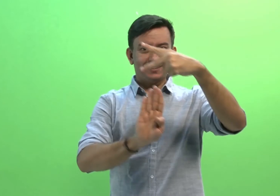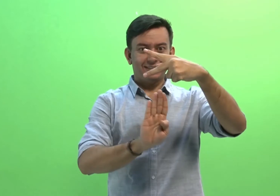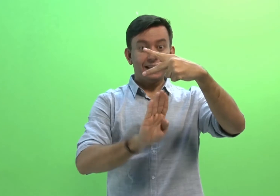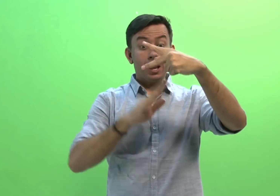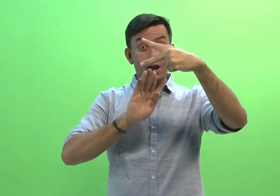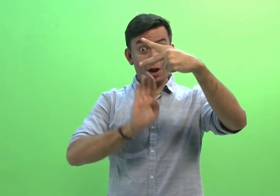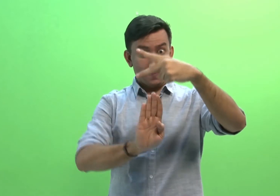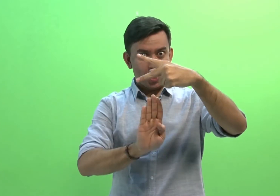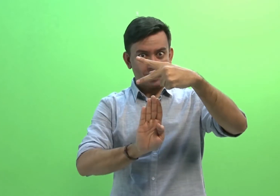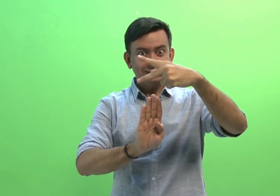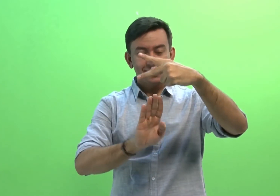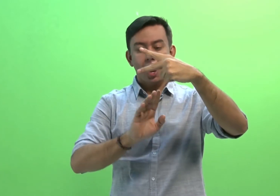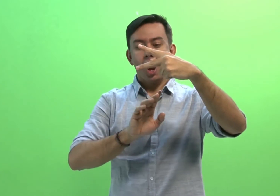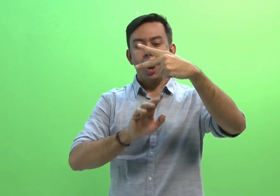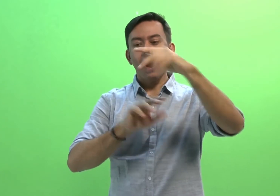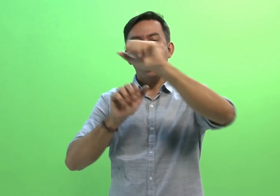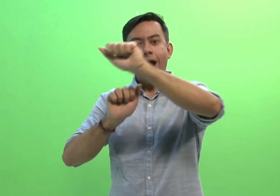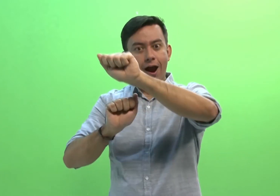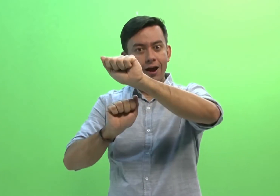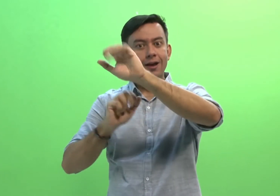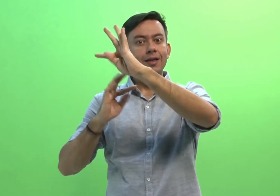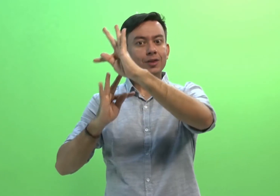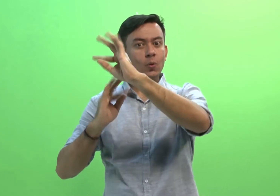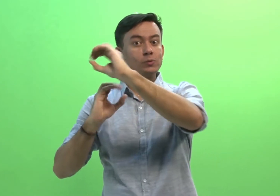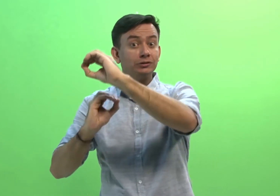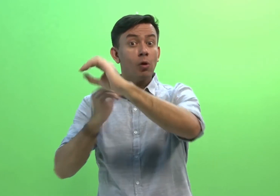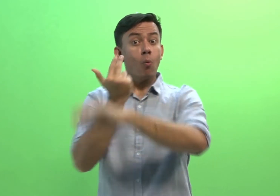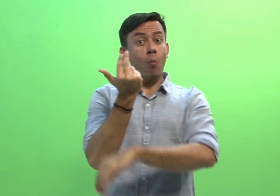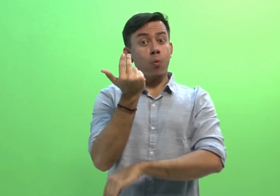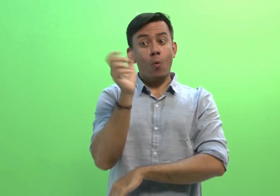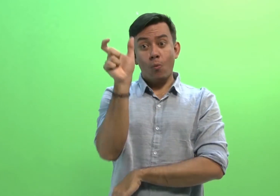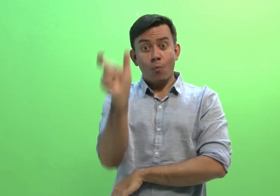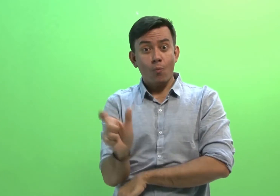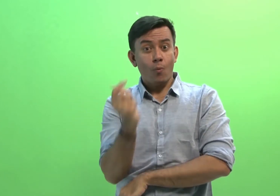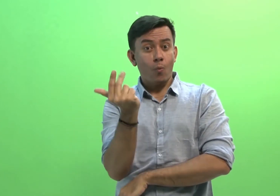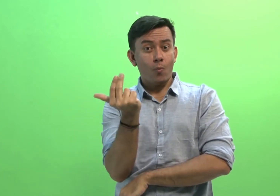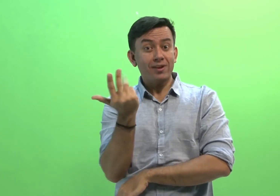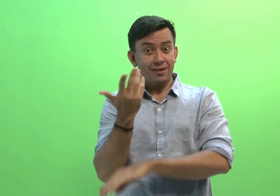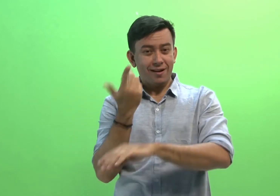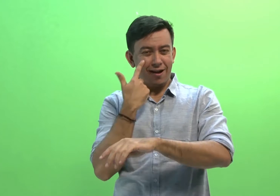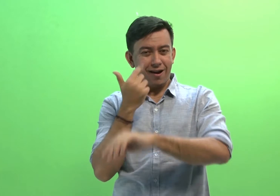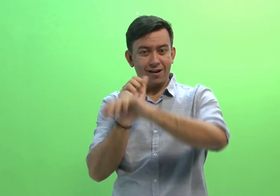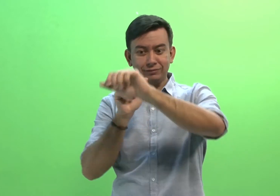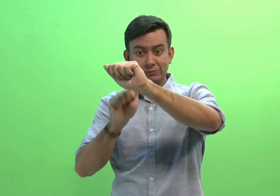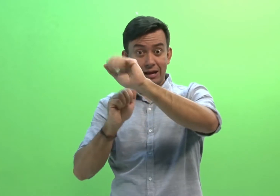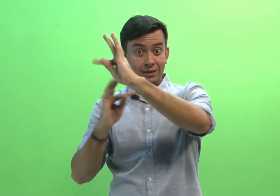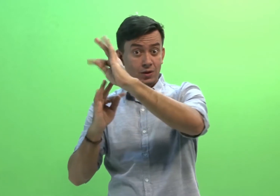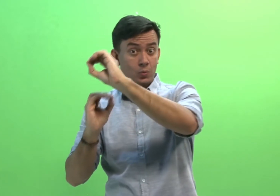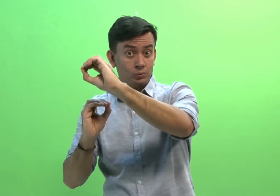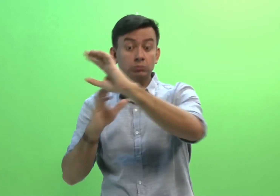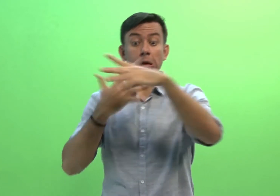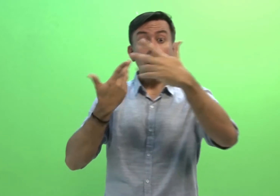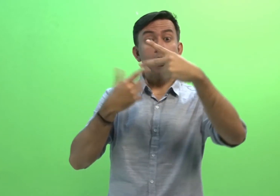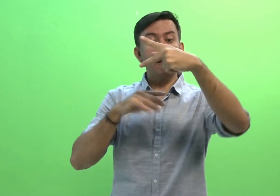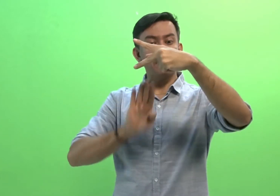Percebam, P e B é a única diferença, P e B. Olha, ato, troca-se o P e o